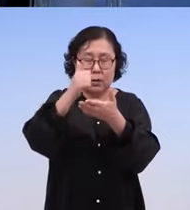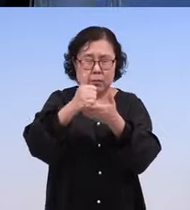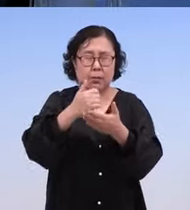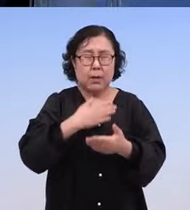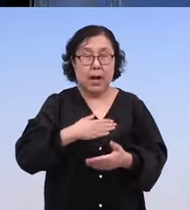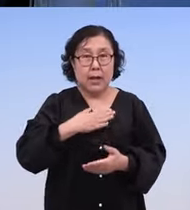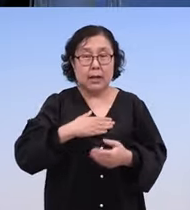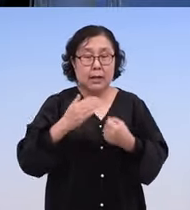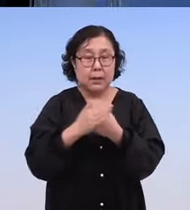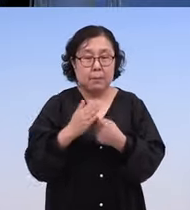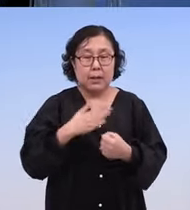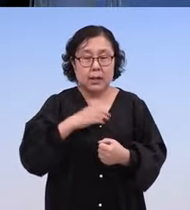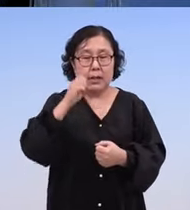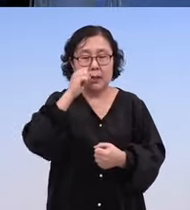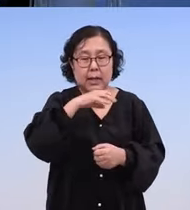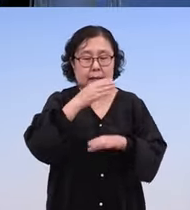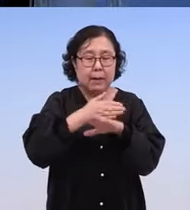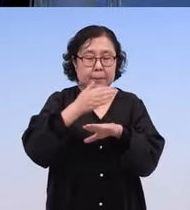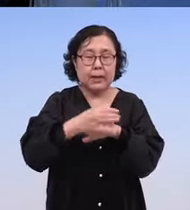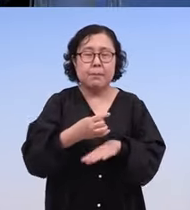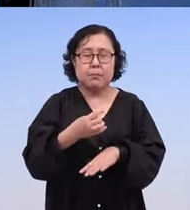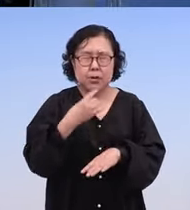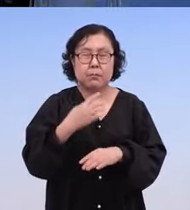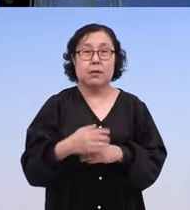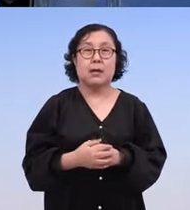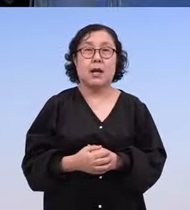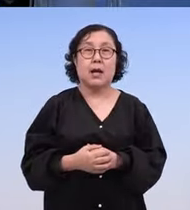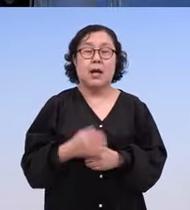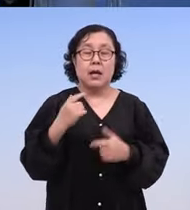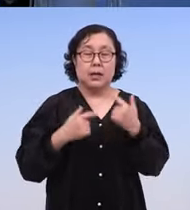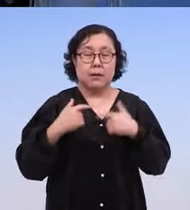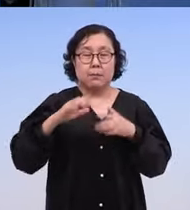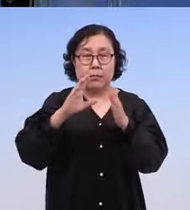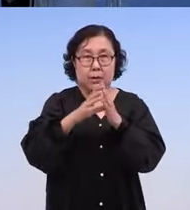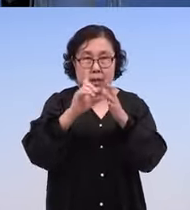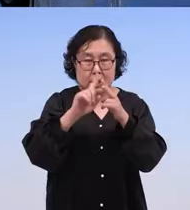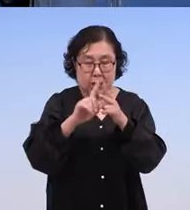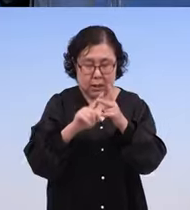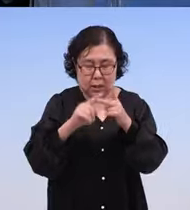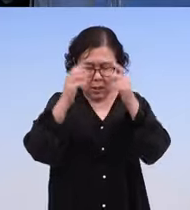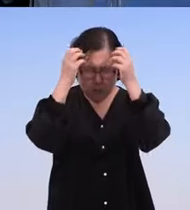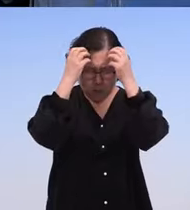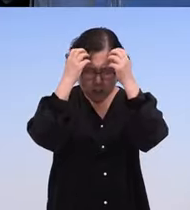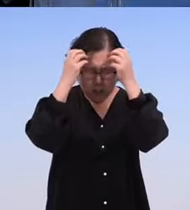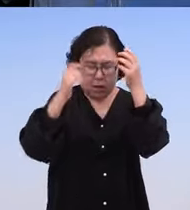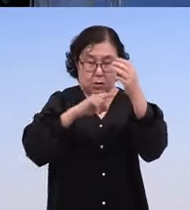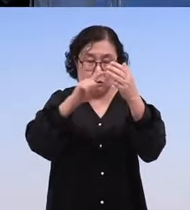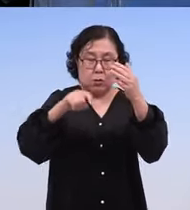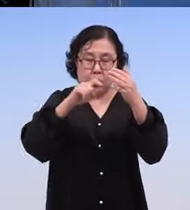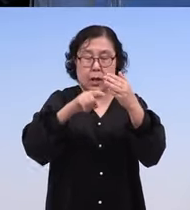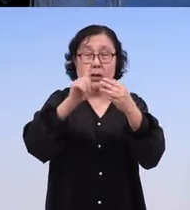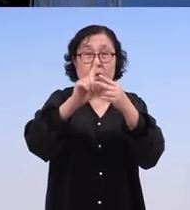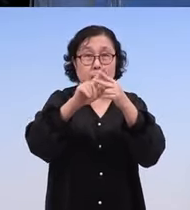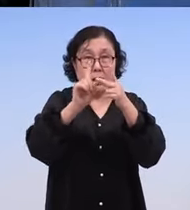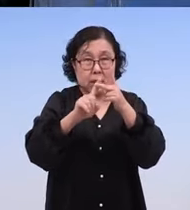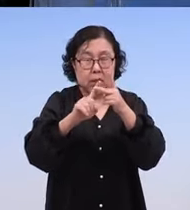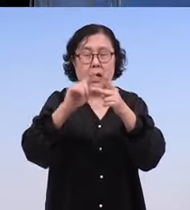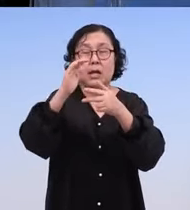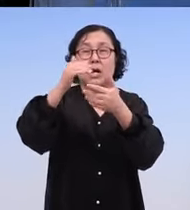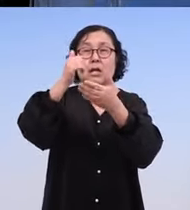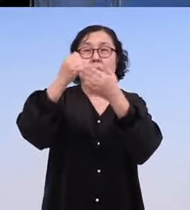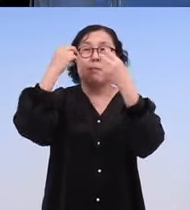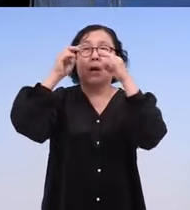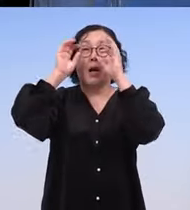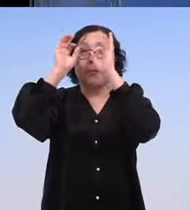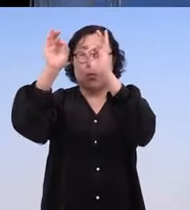알기에 그냥 감사할 수밖에 없는 것 같아요. 기쁠 때나 고난 속에서나 하나님만